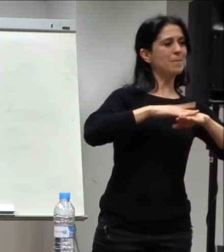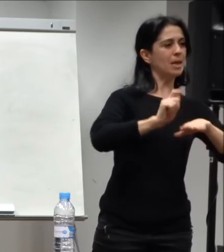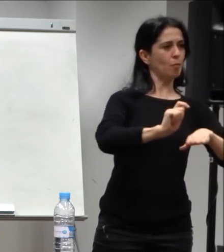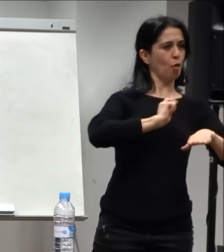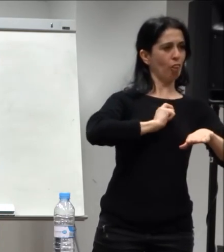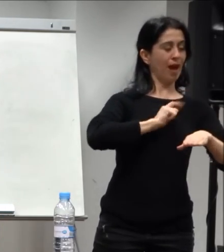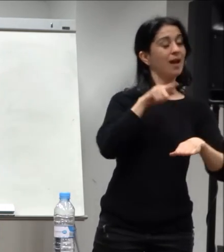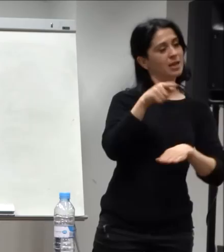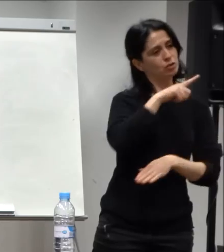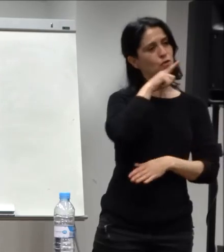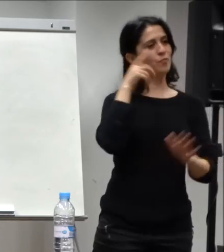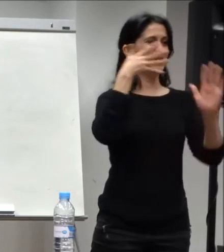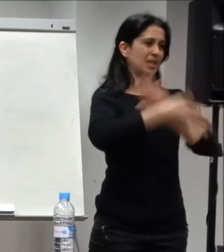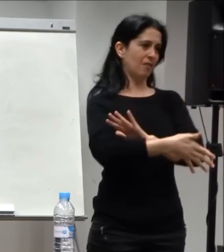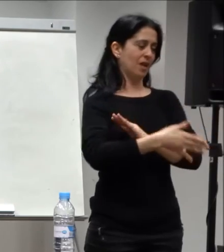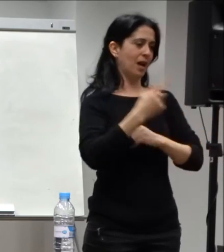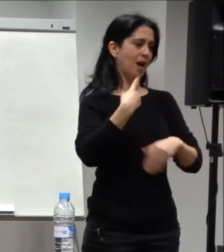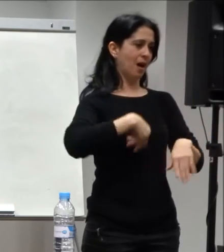cláusula suelo.